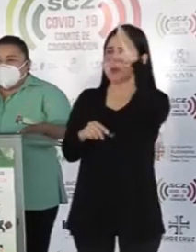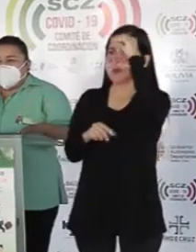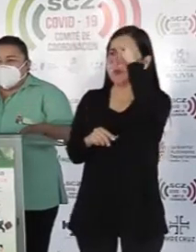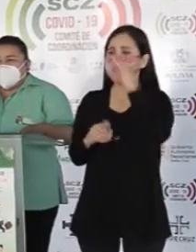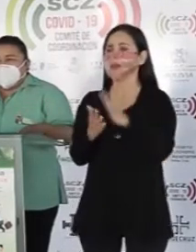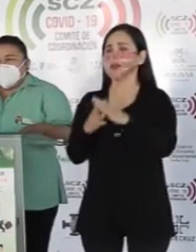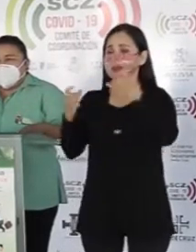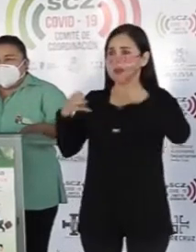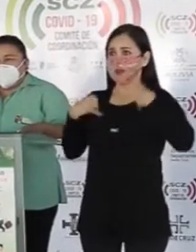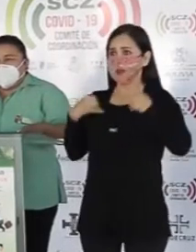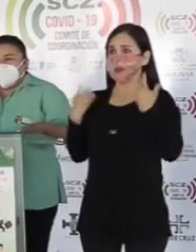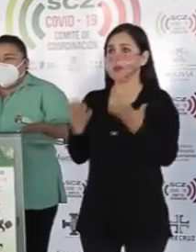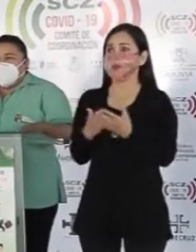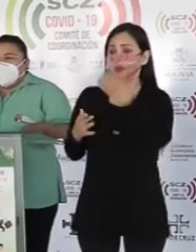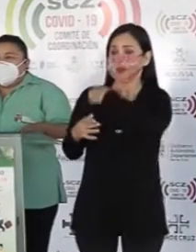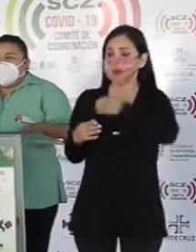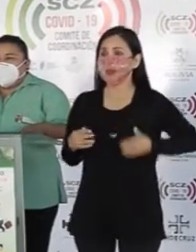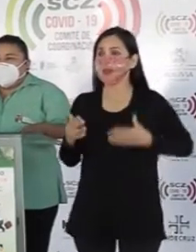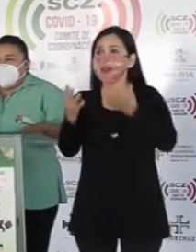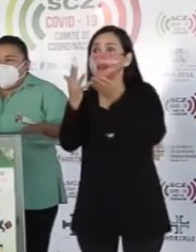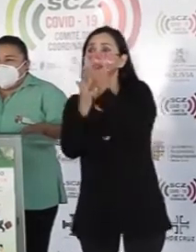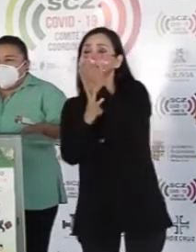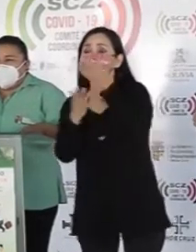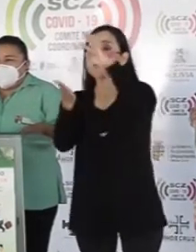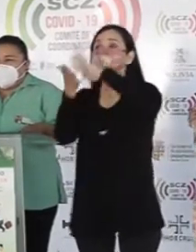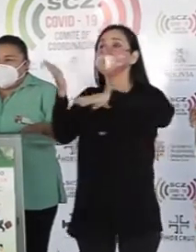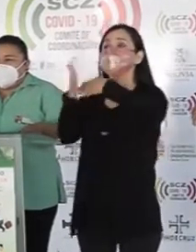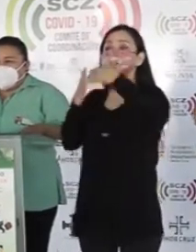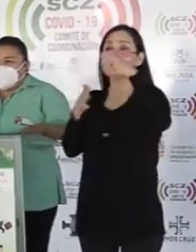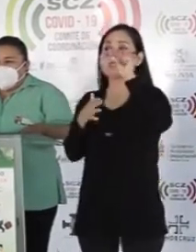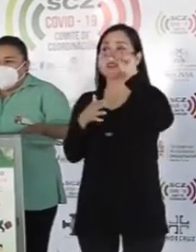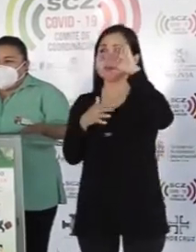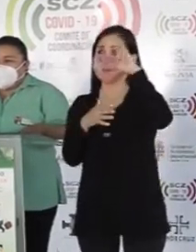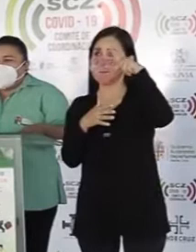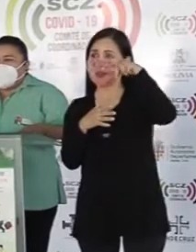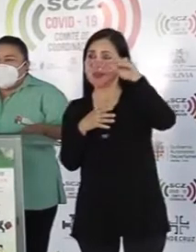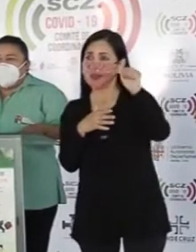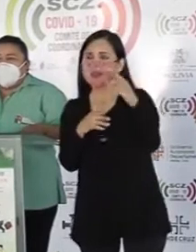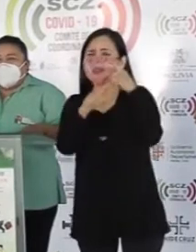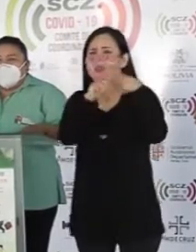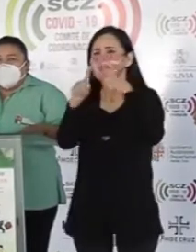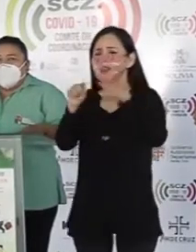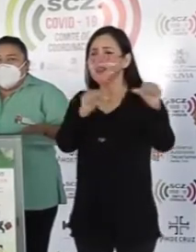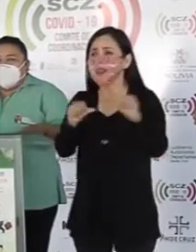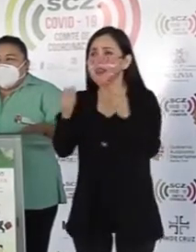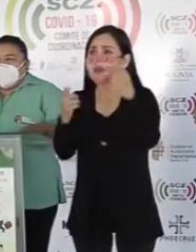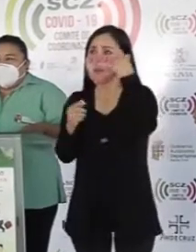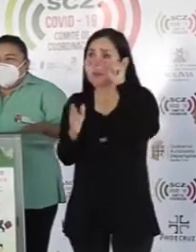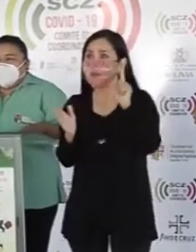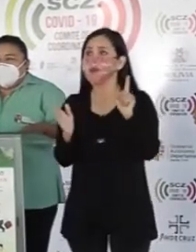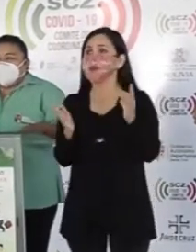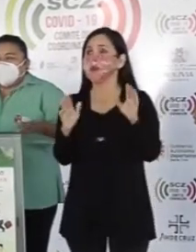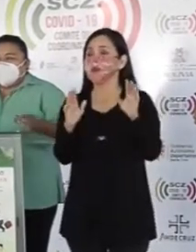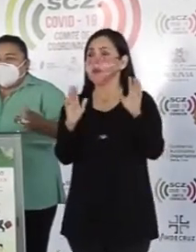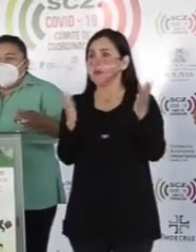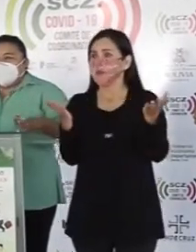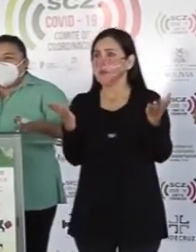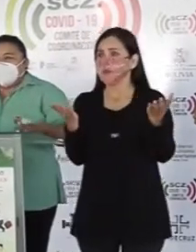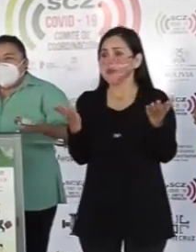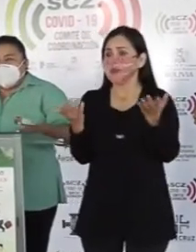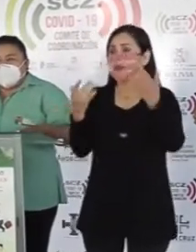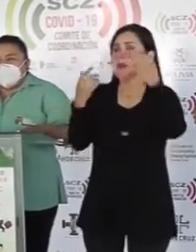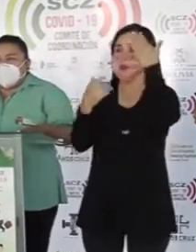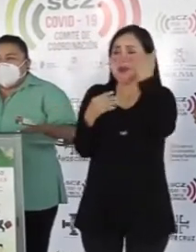La gobernación, a través del programa CEPAD, está realizando diferentes actividades, ¿no? Debido